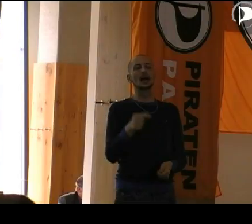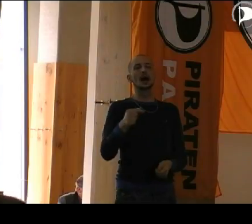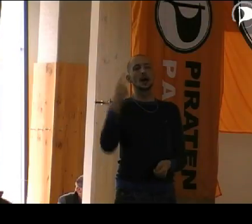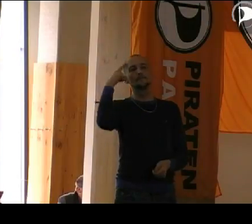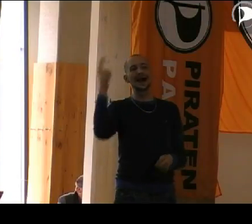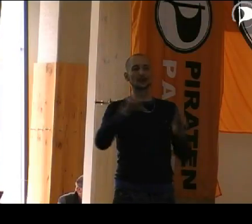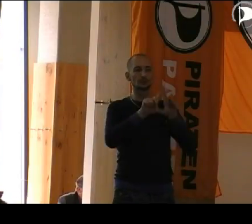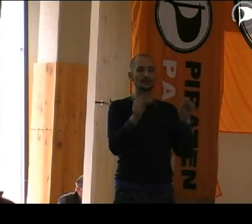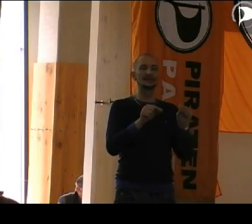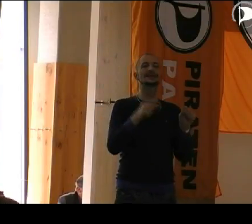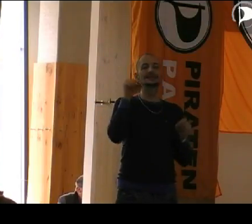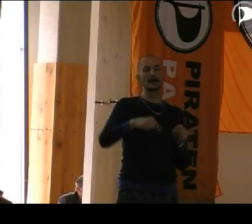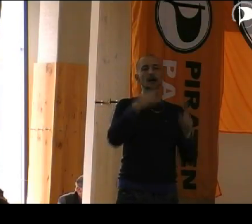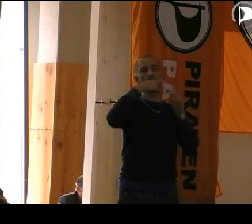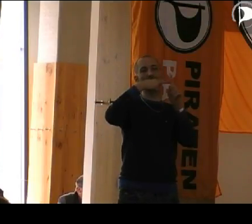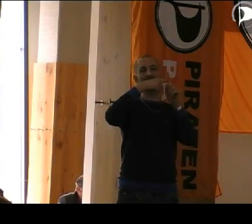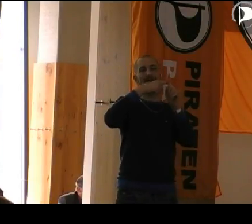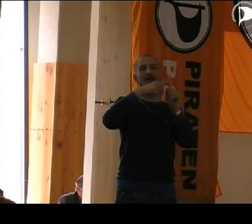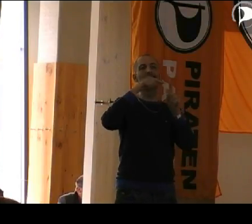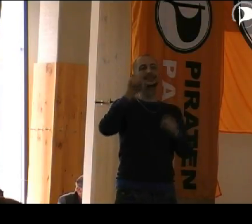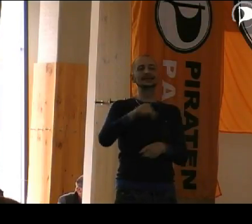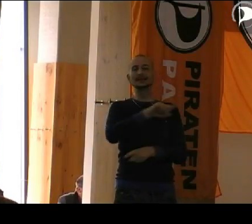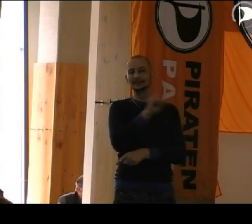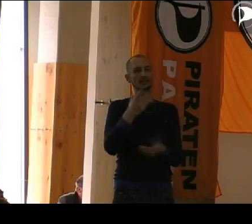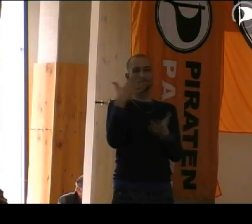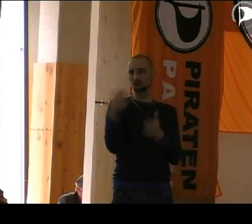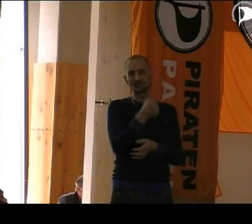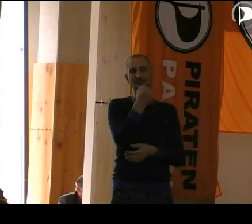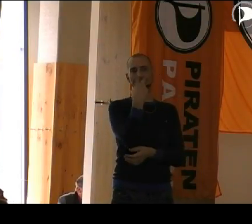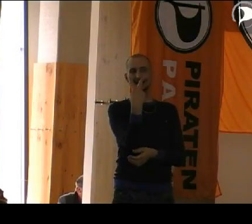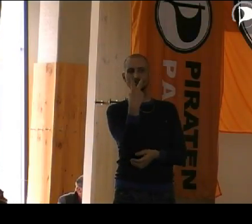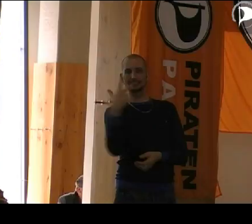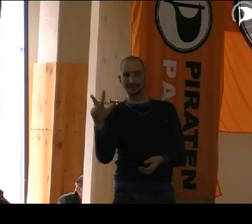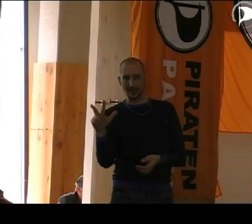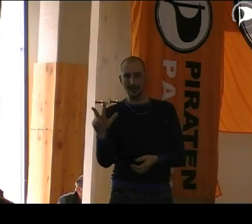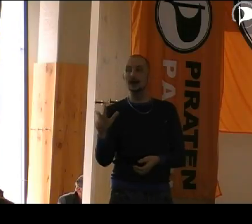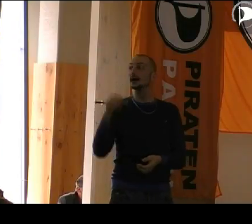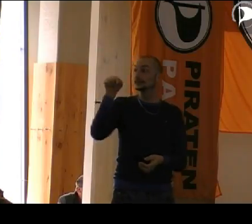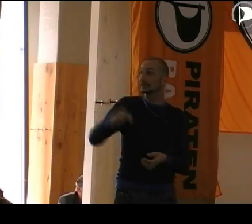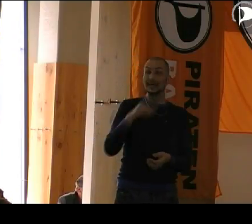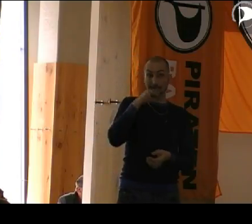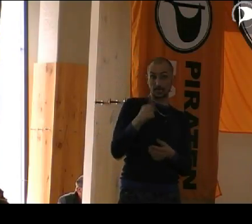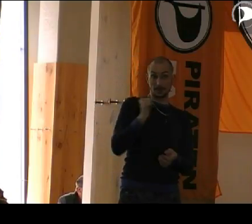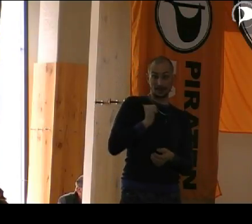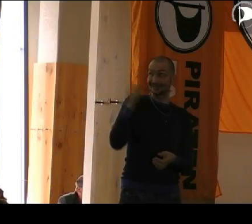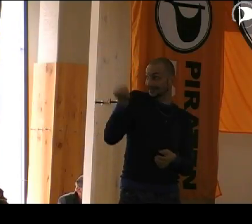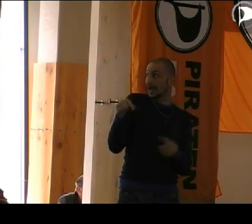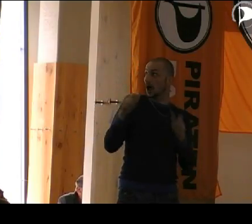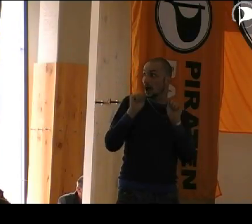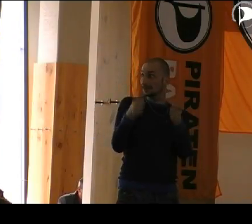leicht ist mein positiv wird aber nicht nur zwei drittel aus senden pizzeria beiträge zu diesen